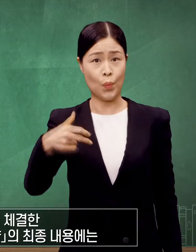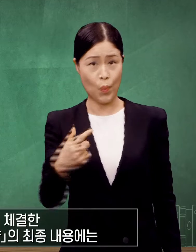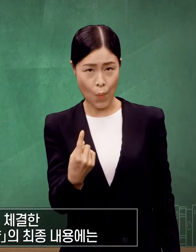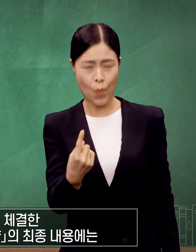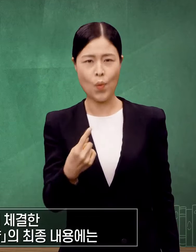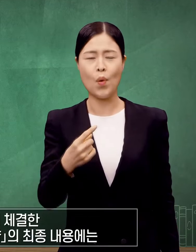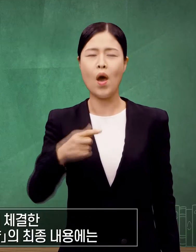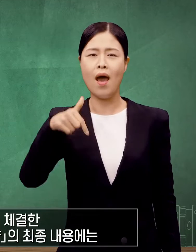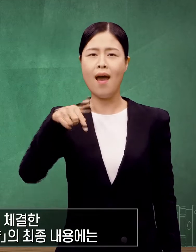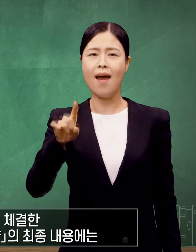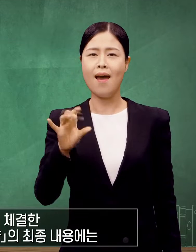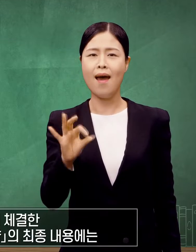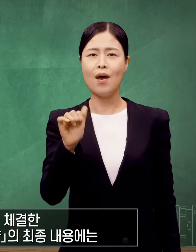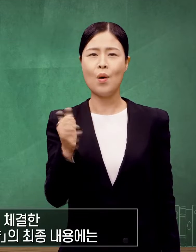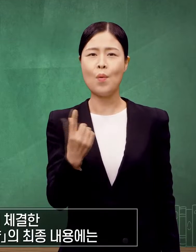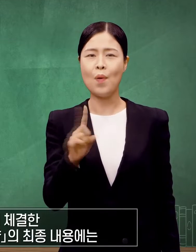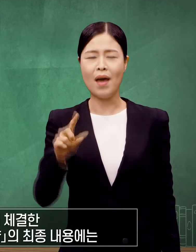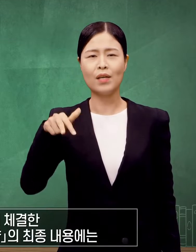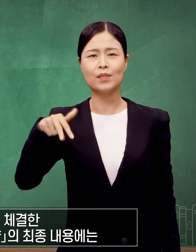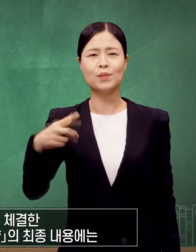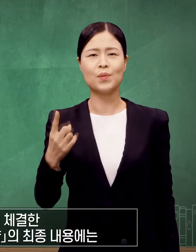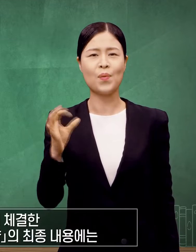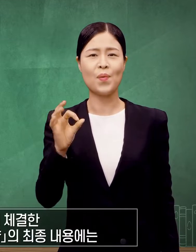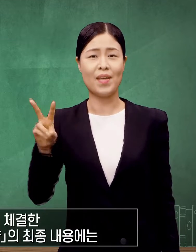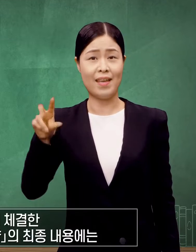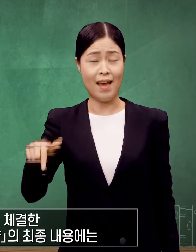강화조약의 최종 내용에는